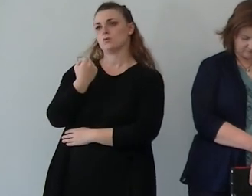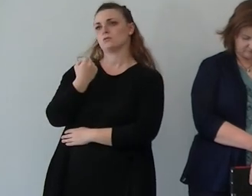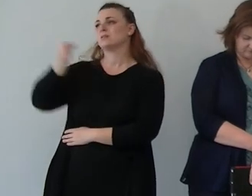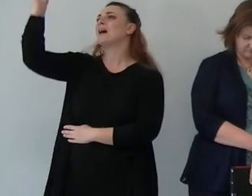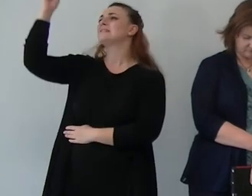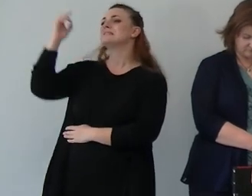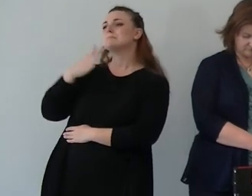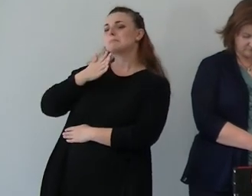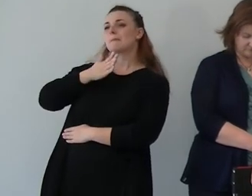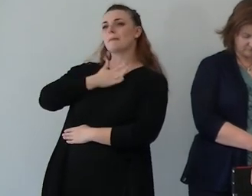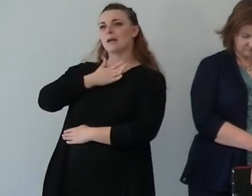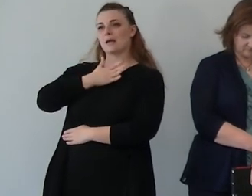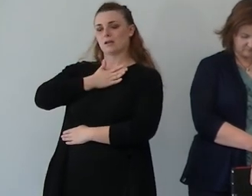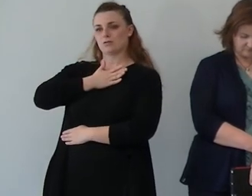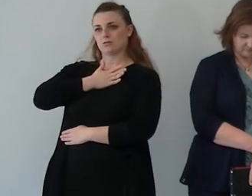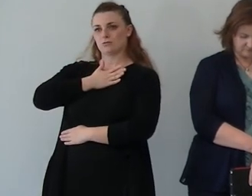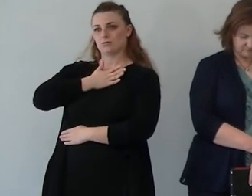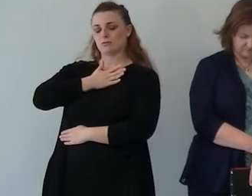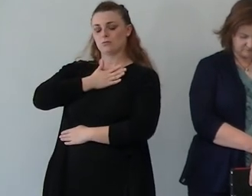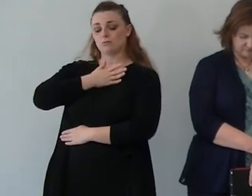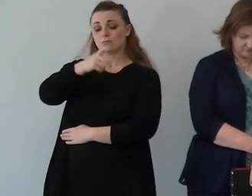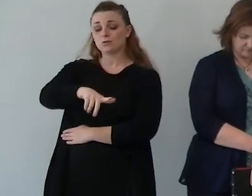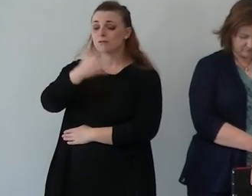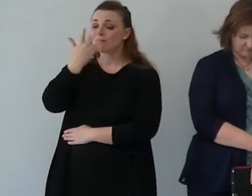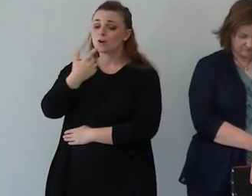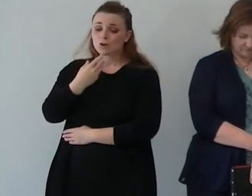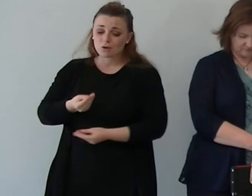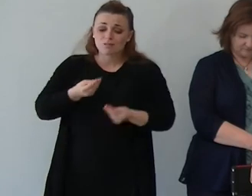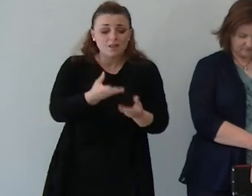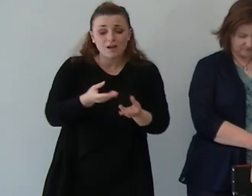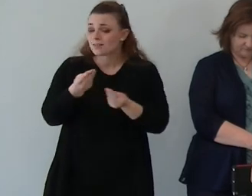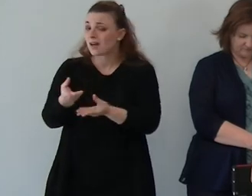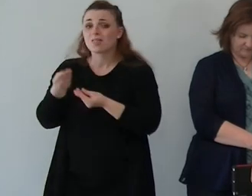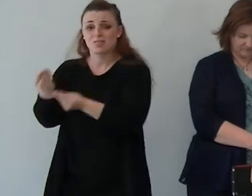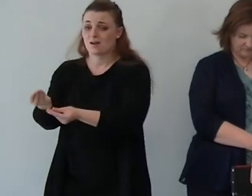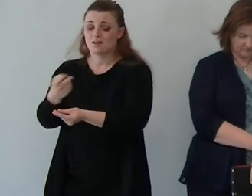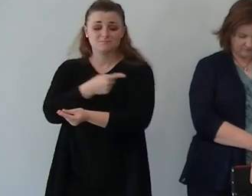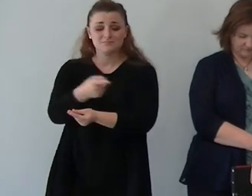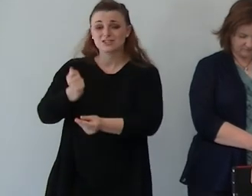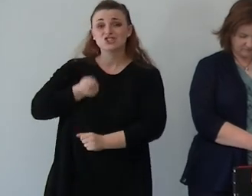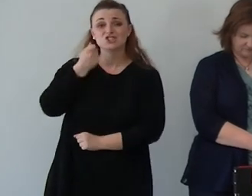testimonianza agli altri e fare discepoli nel tuo nome, e nel tuo nome io questo prego.